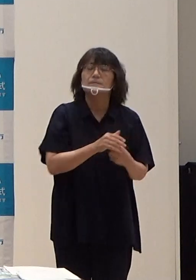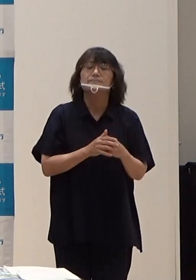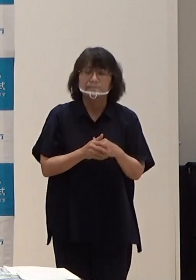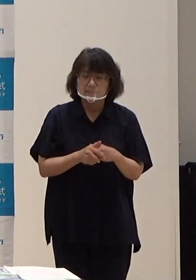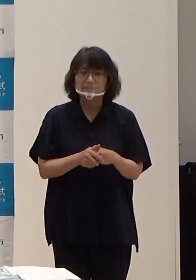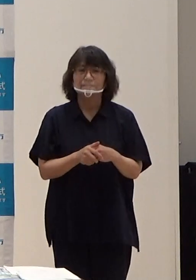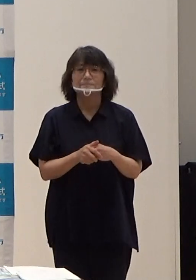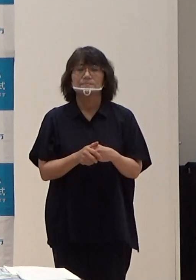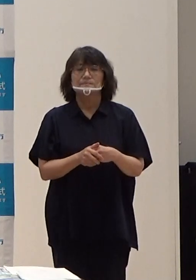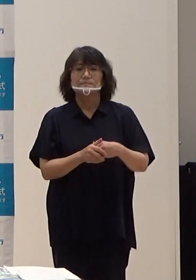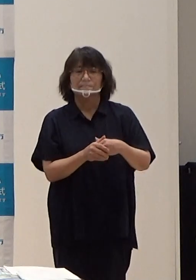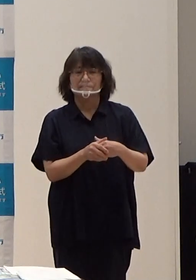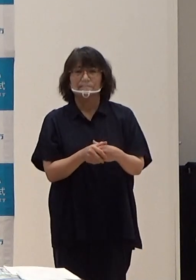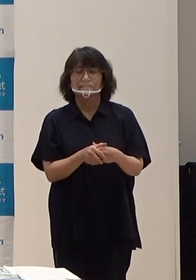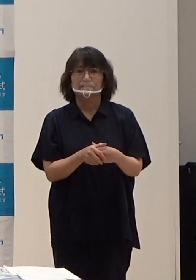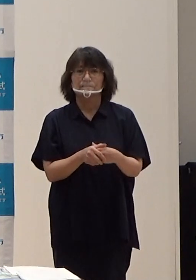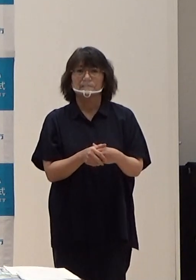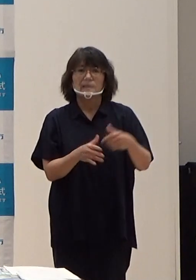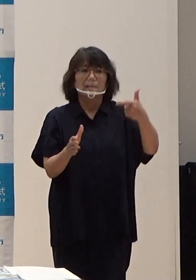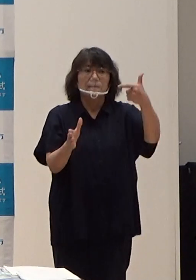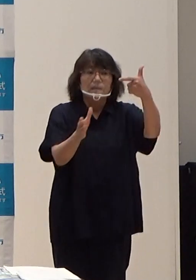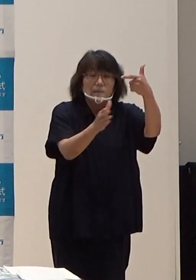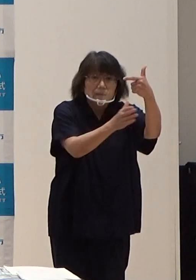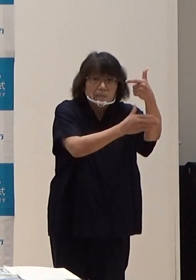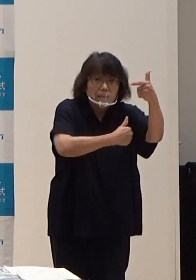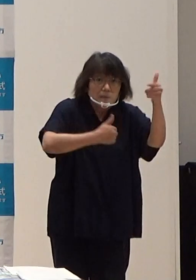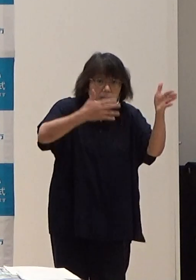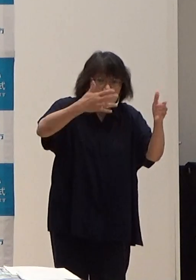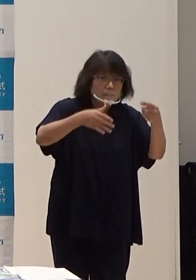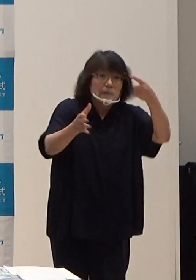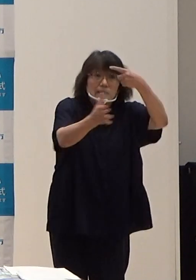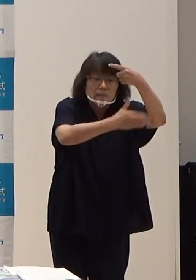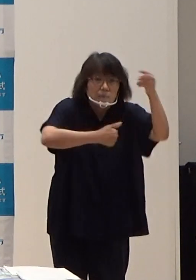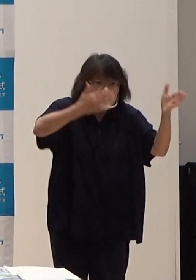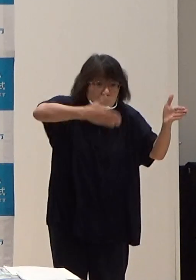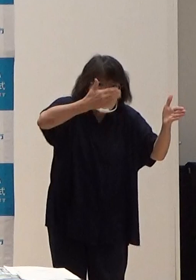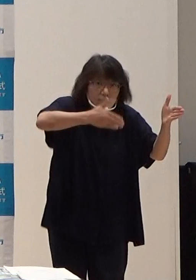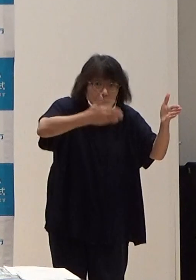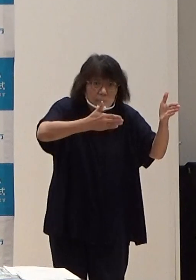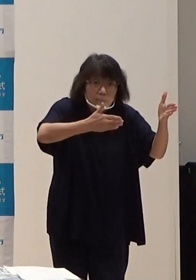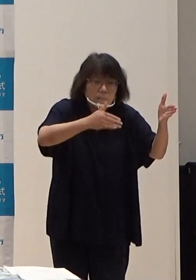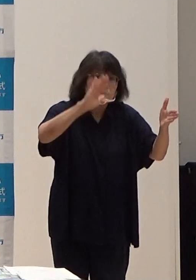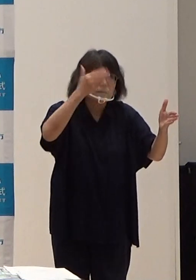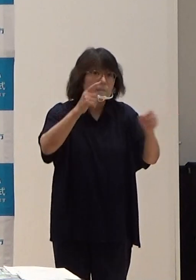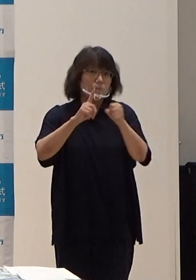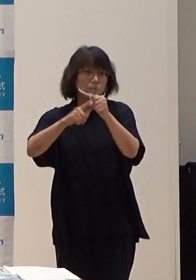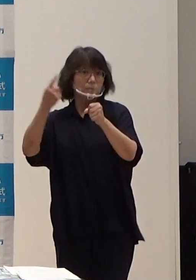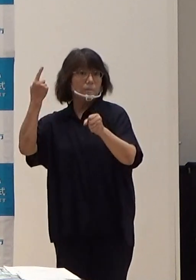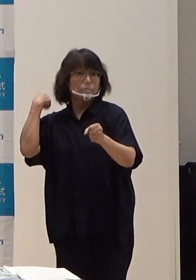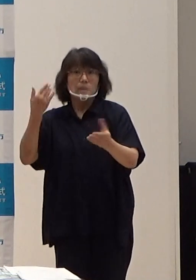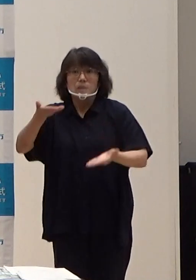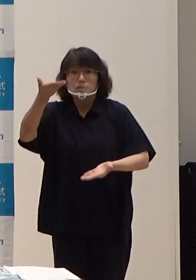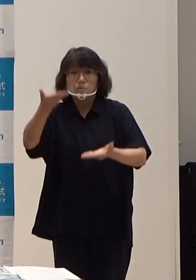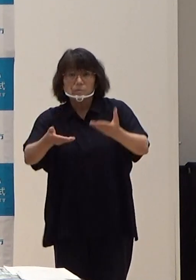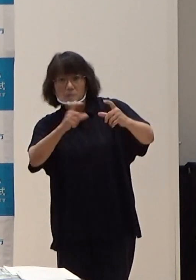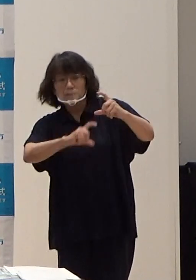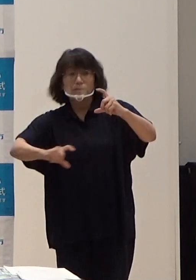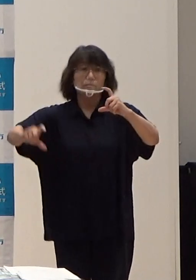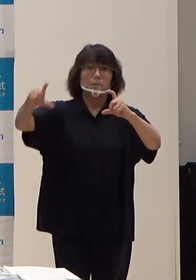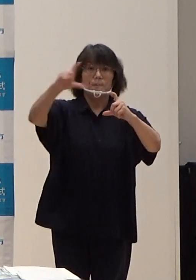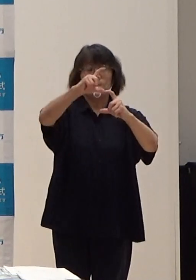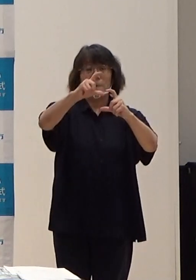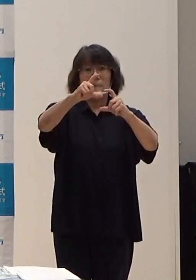に昨年の7月8月分の倍の方が罹患されているという状況